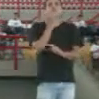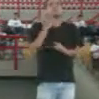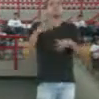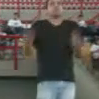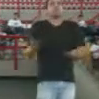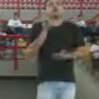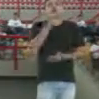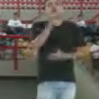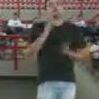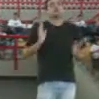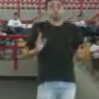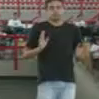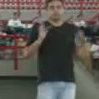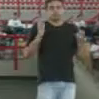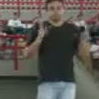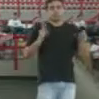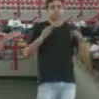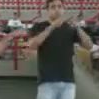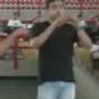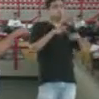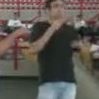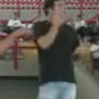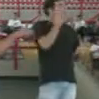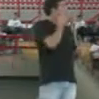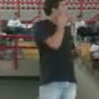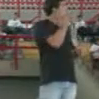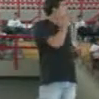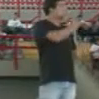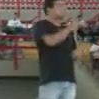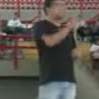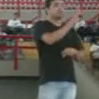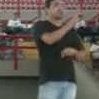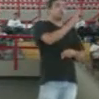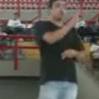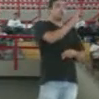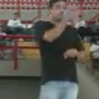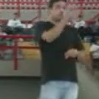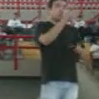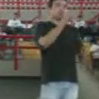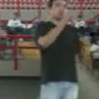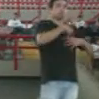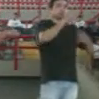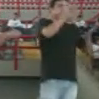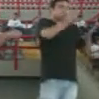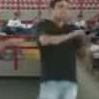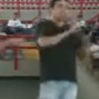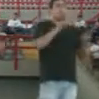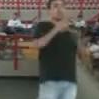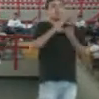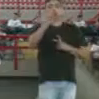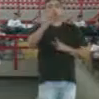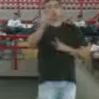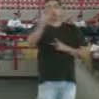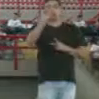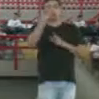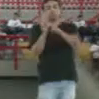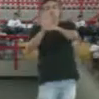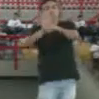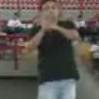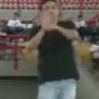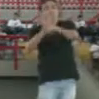que vai comer? Não é? Então, denotação, sentido real. Conotação, sentido